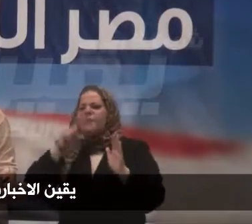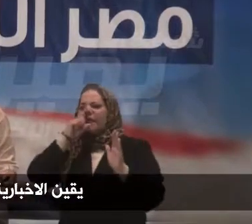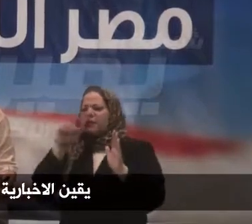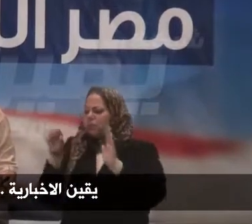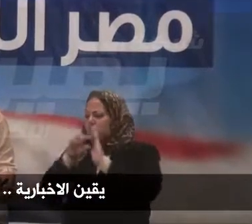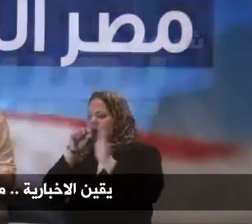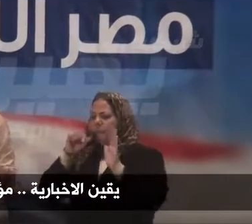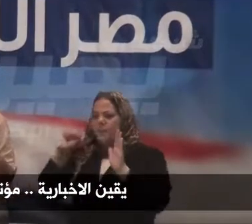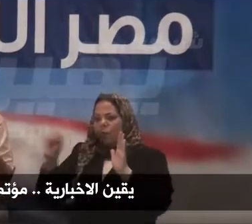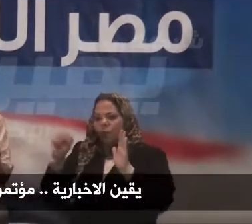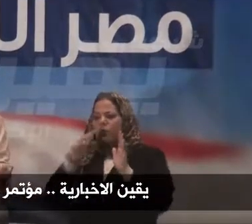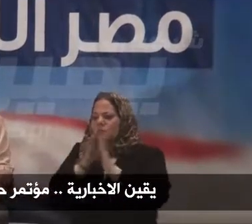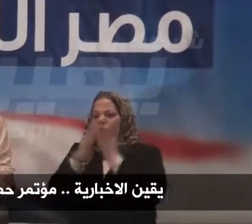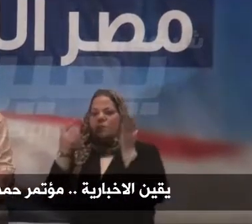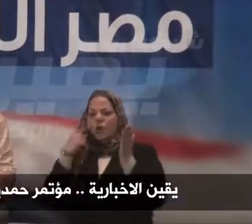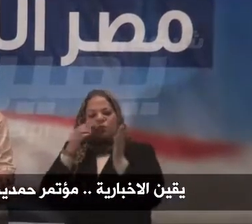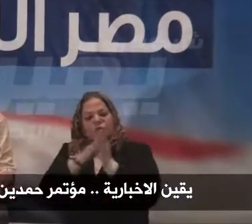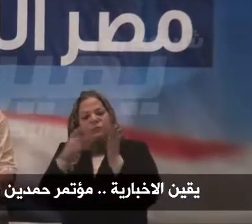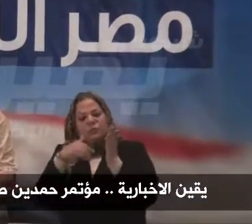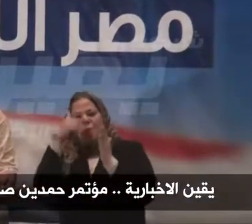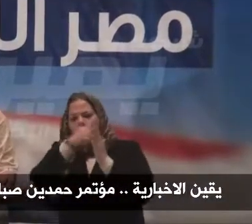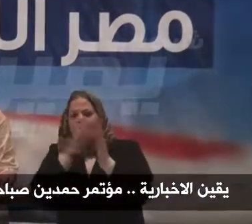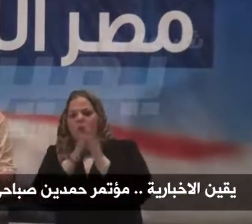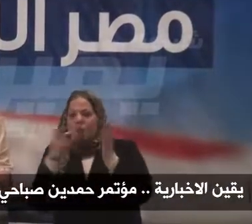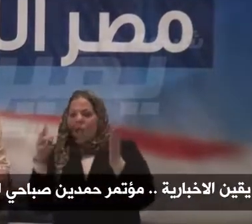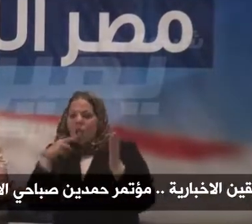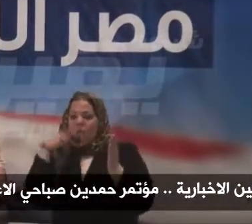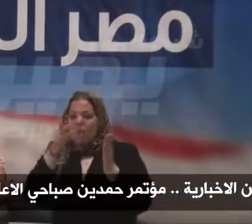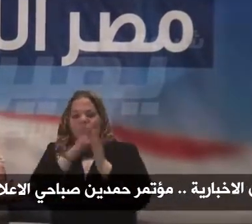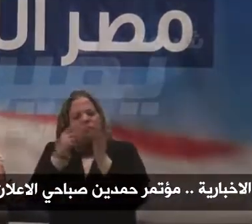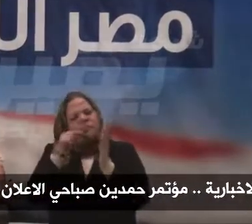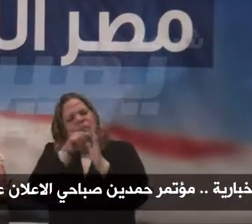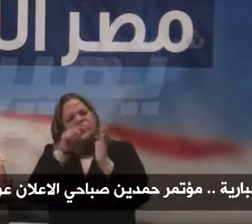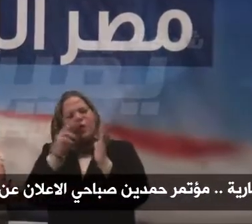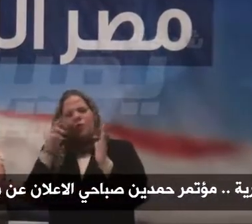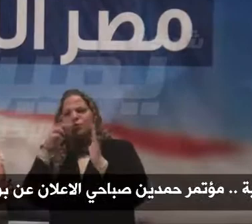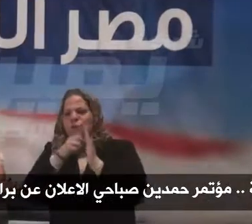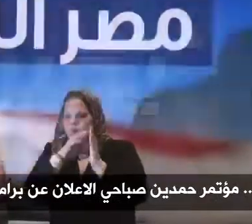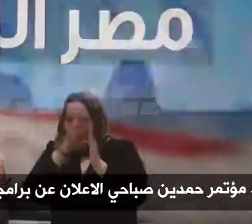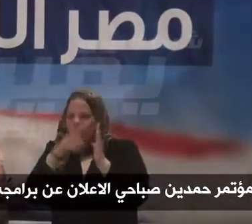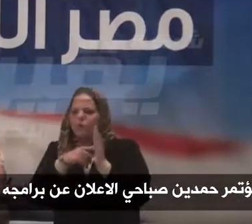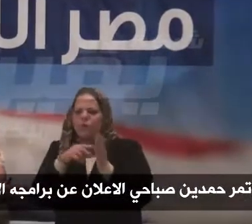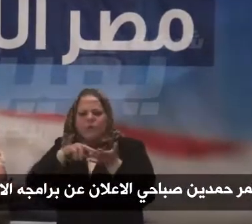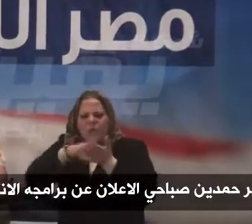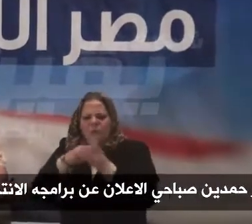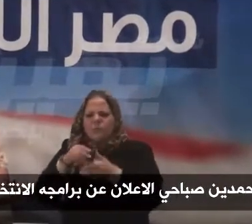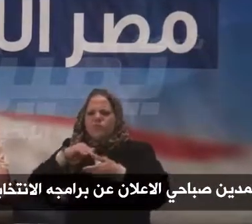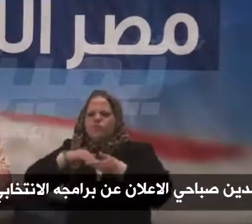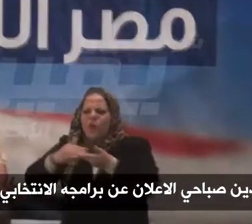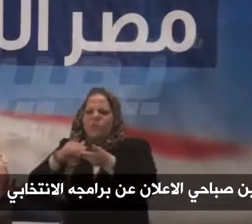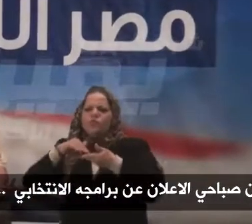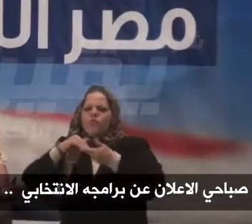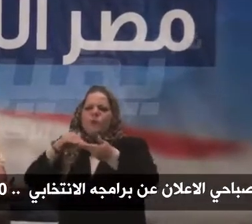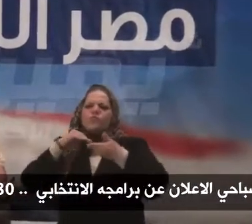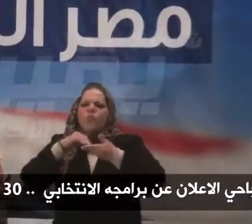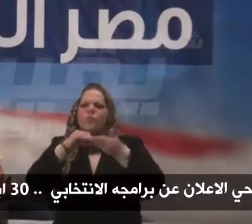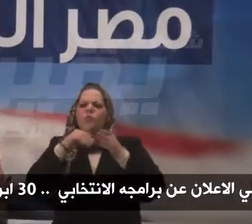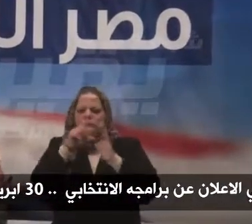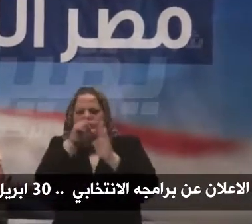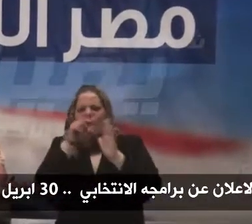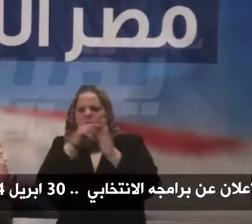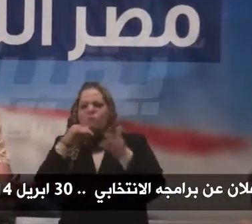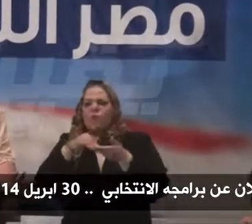صباحي، اذا اردتم ان اتكلم عن برنامج حمدين صباحي فهو يريد حلول ويضع حلول.